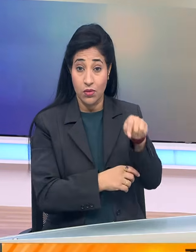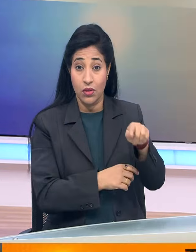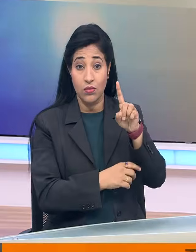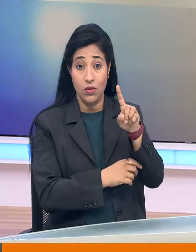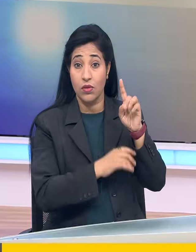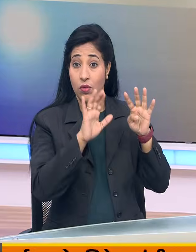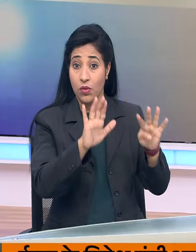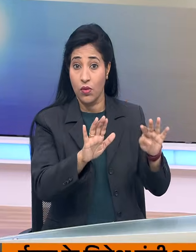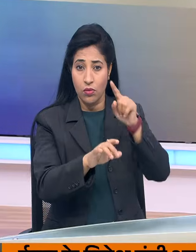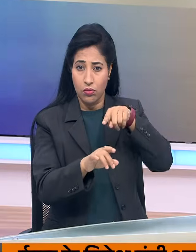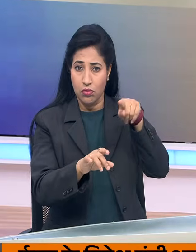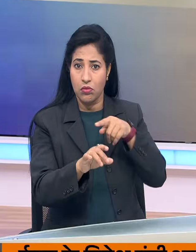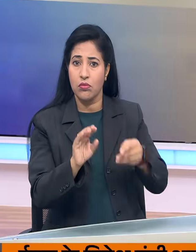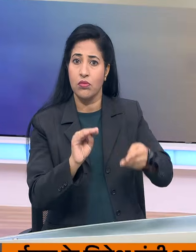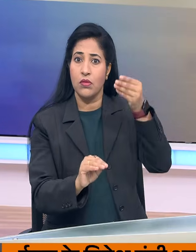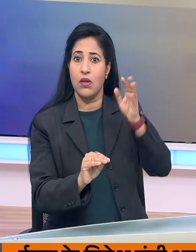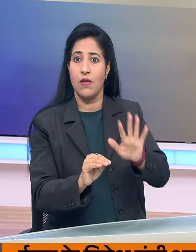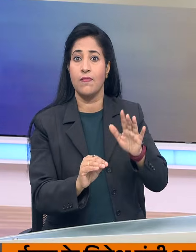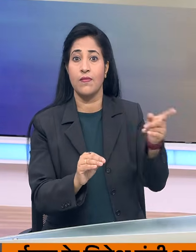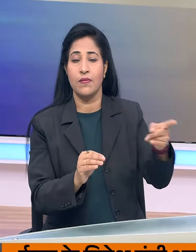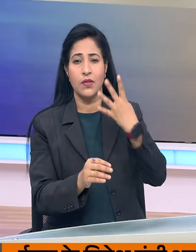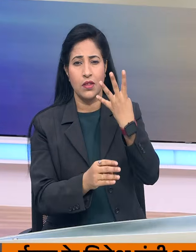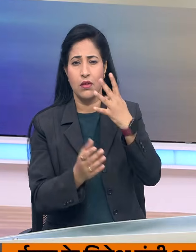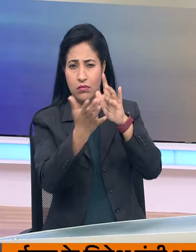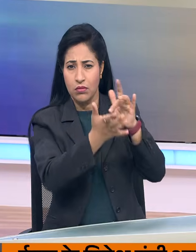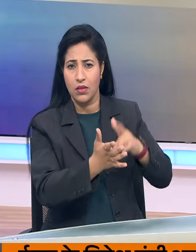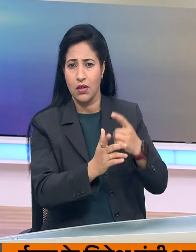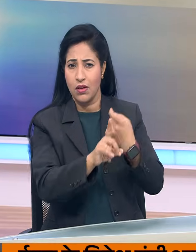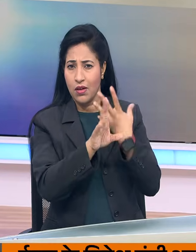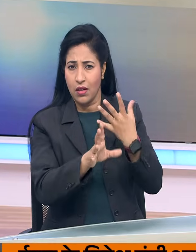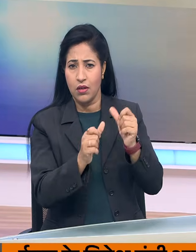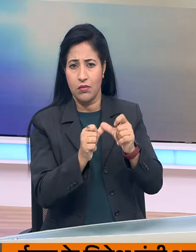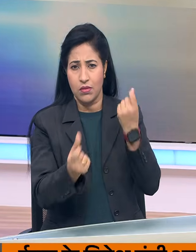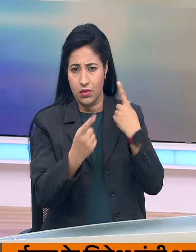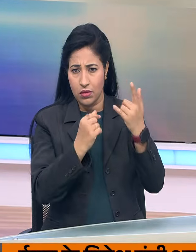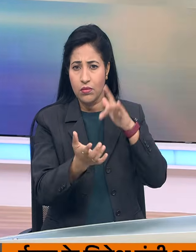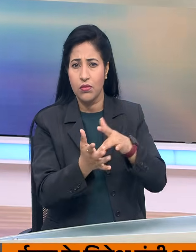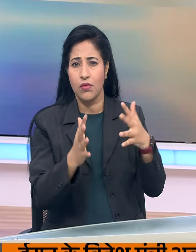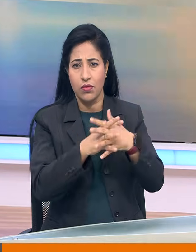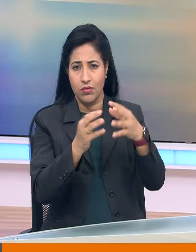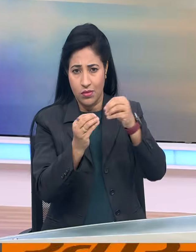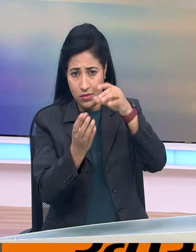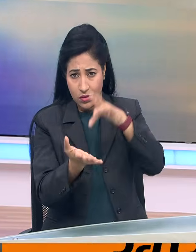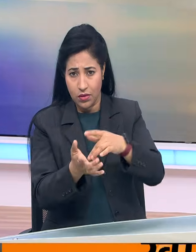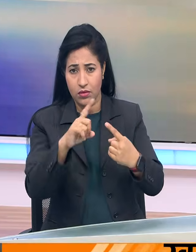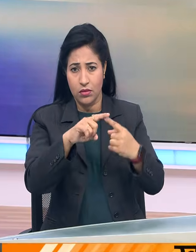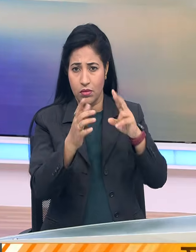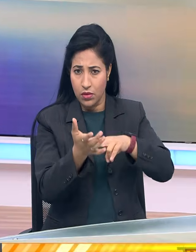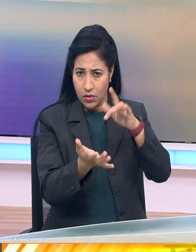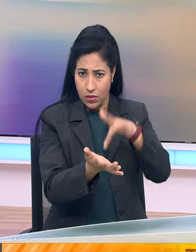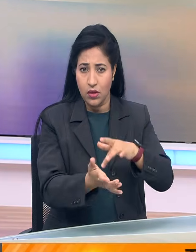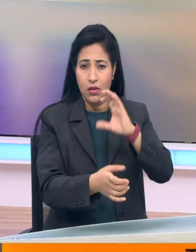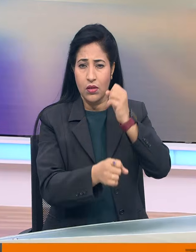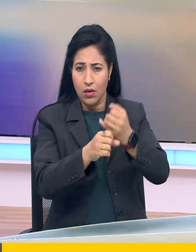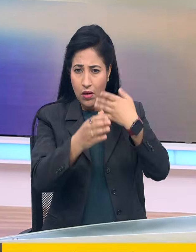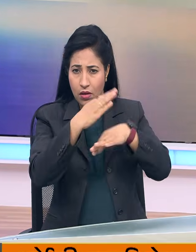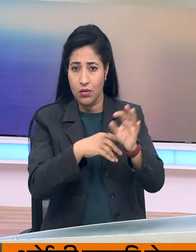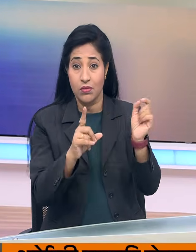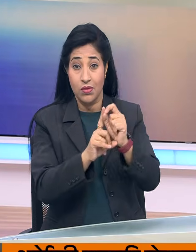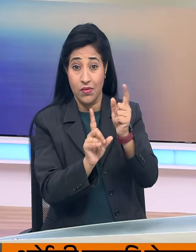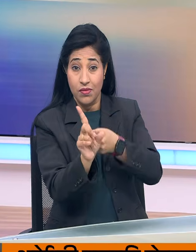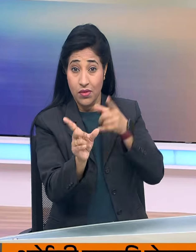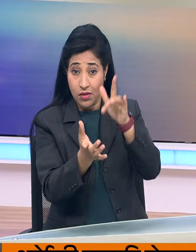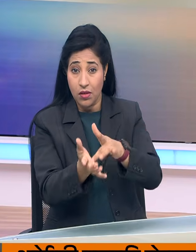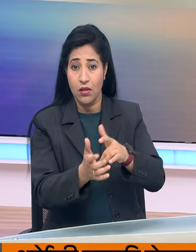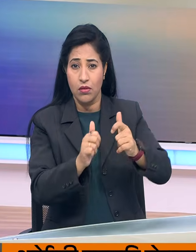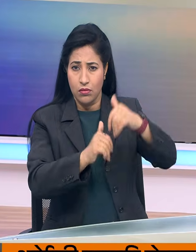93.19% मतदान दर्ज किया गया। 4 राज्यों केरलम, असम, पश्चिम बंगाल, तमिलनाडु और एक केंद्र शासित प्रदेश पुदुचेरी